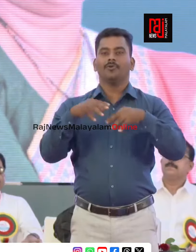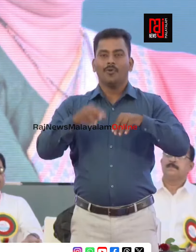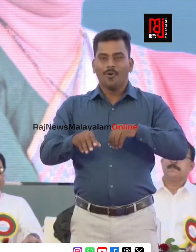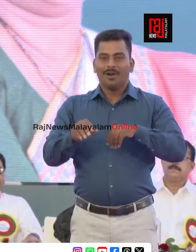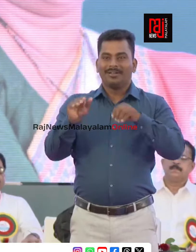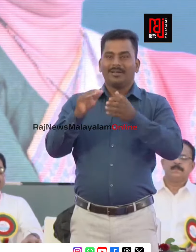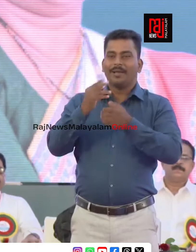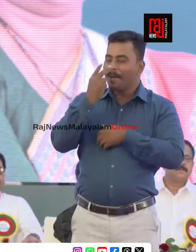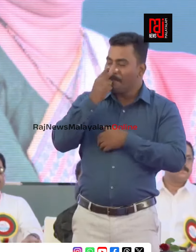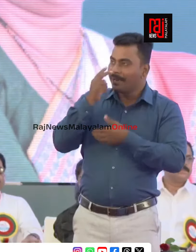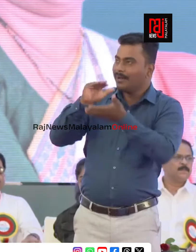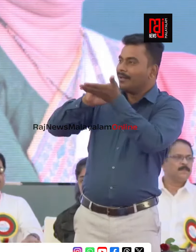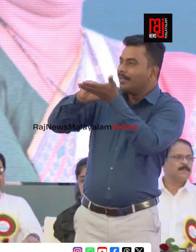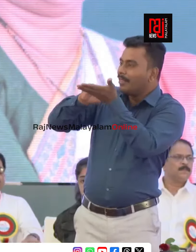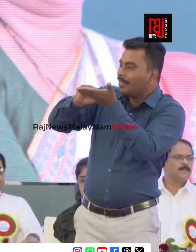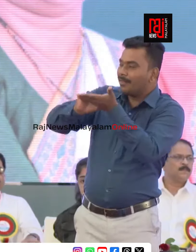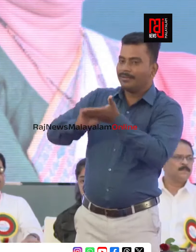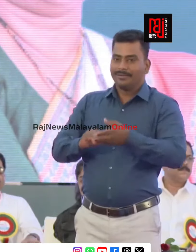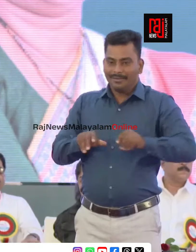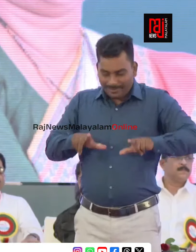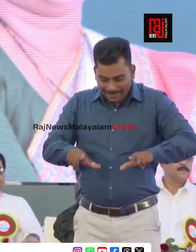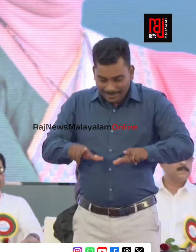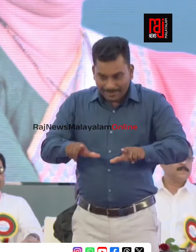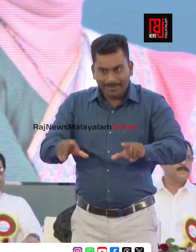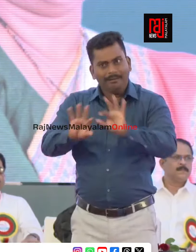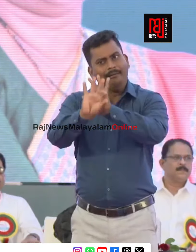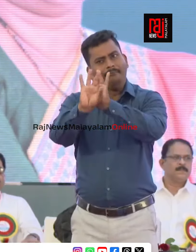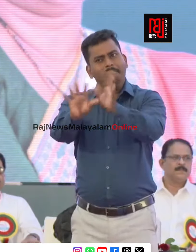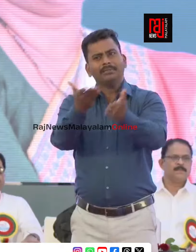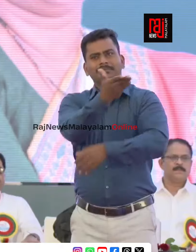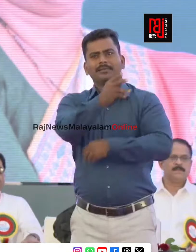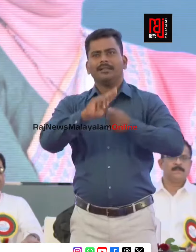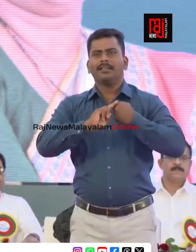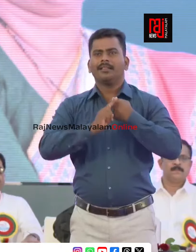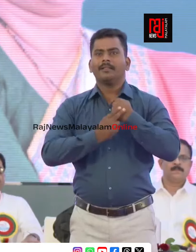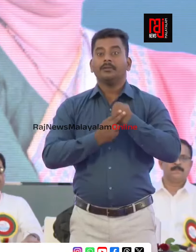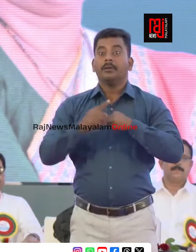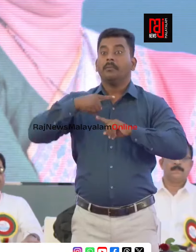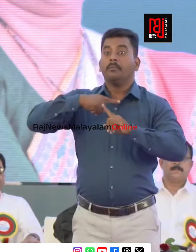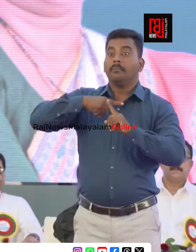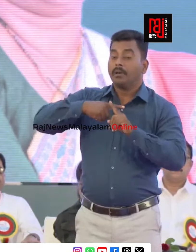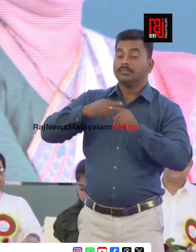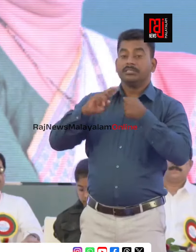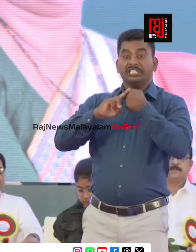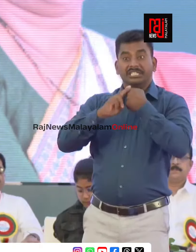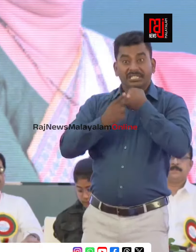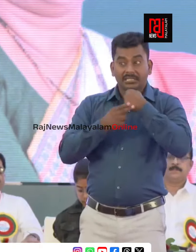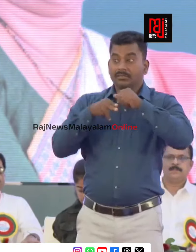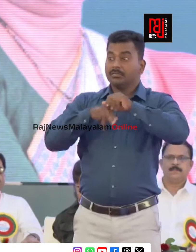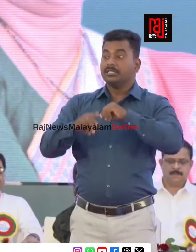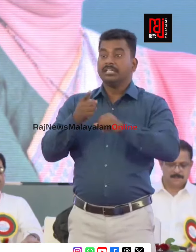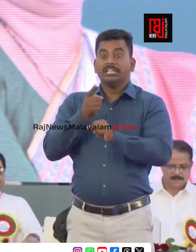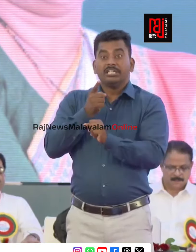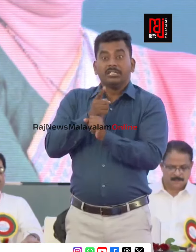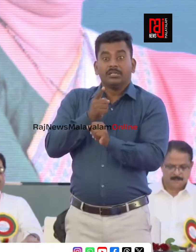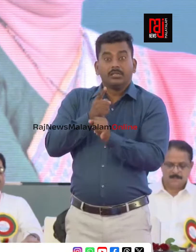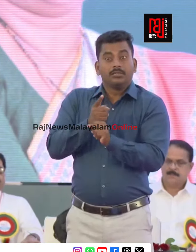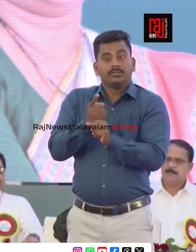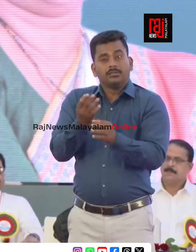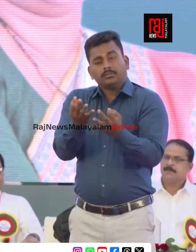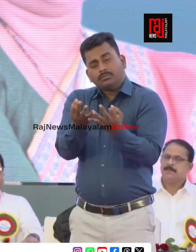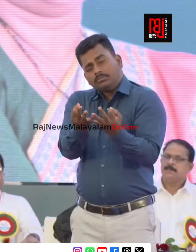വൈവിധ്യമാർന്ന കഴിവുകളുള്ള വിദ്യാർത്ഥികളും സ്റ്റാഫുകളും ഉൾപ്പെട്ട അതുല്യമായ ക്യാമ്പസാണ്